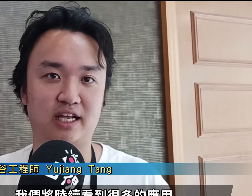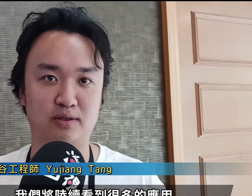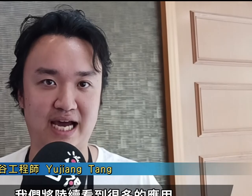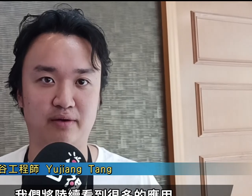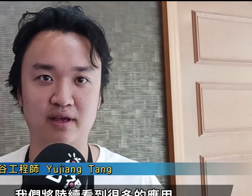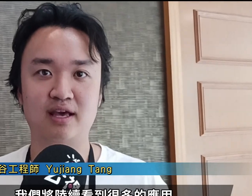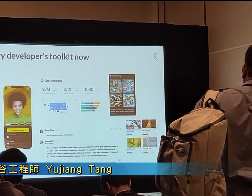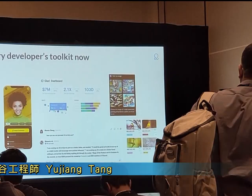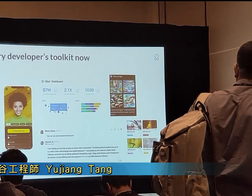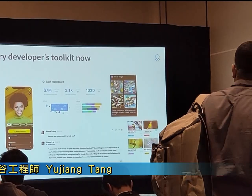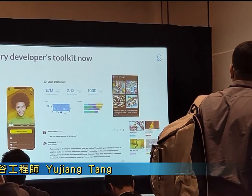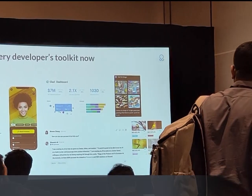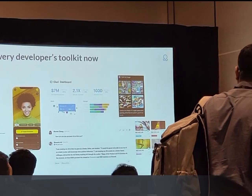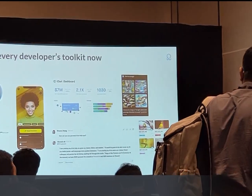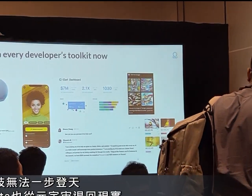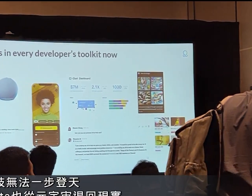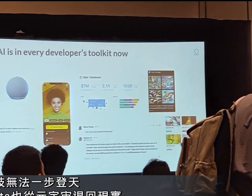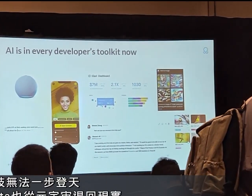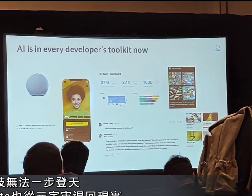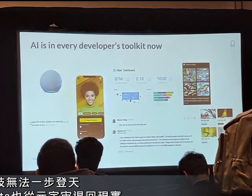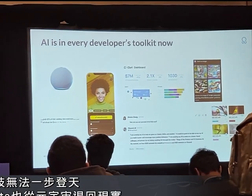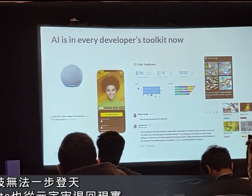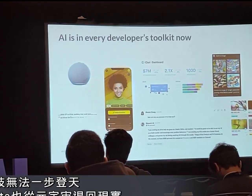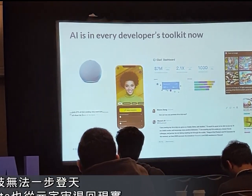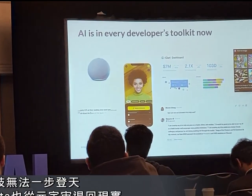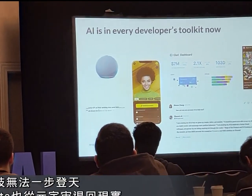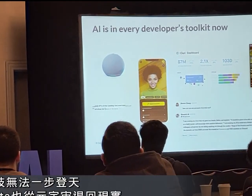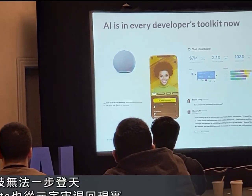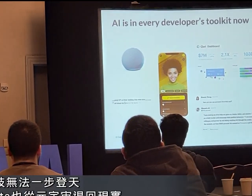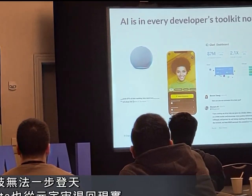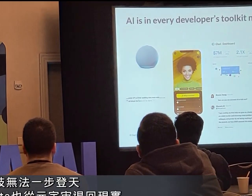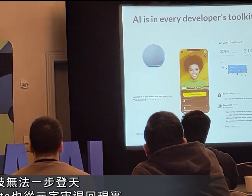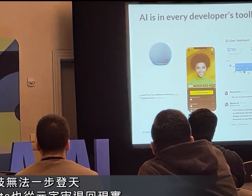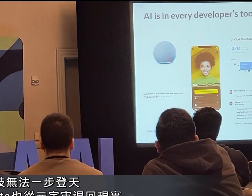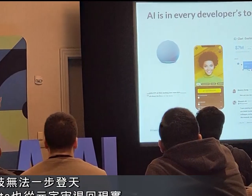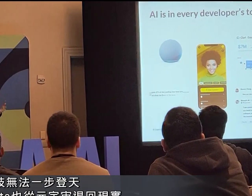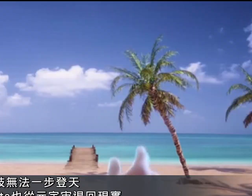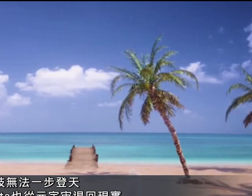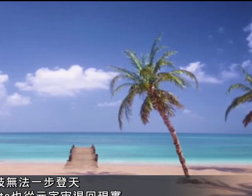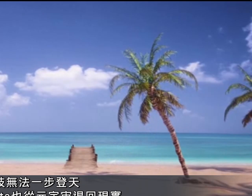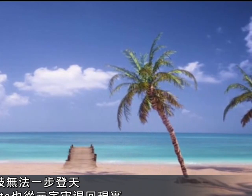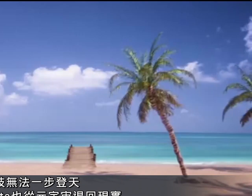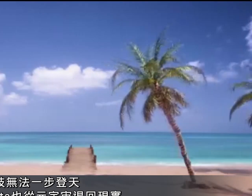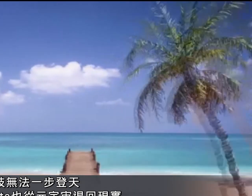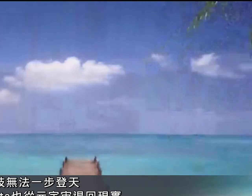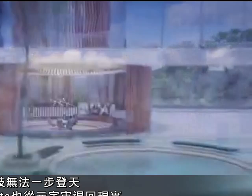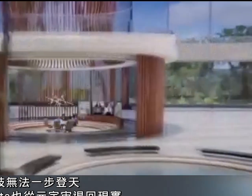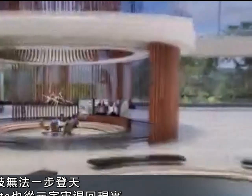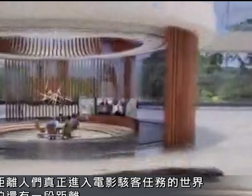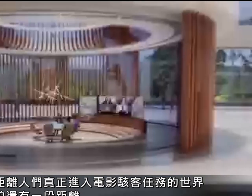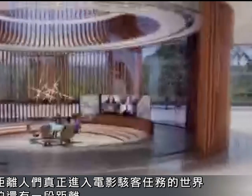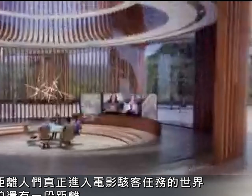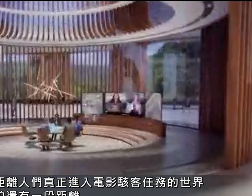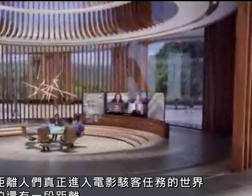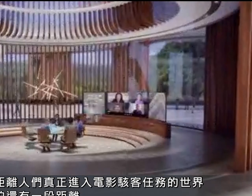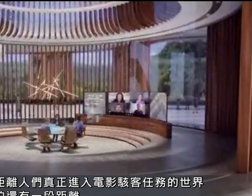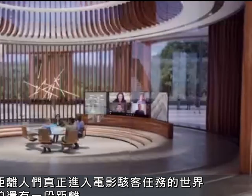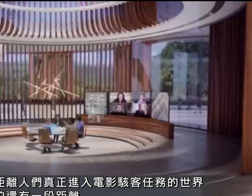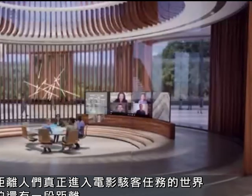go down. 科技无法一步登天 ，Meta 也从元宇宙退回现实，而距离人们真正进入